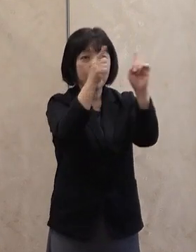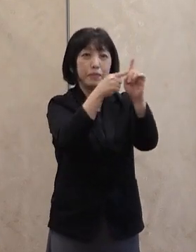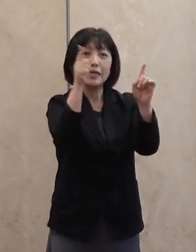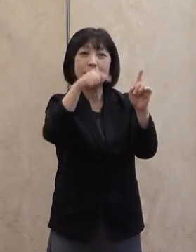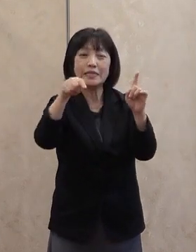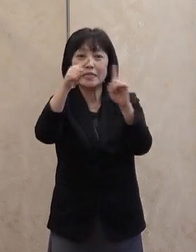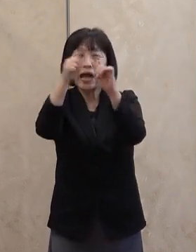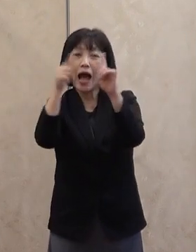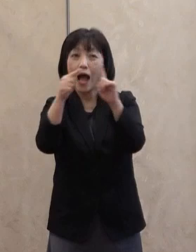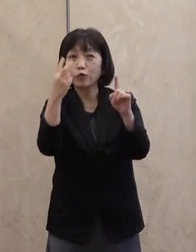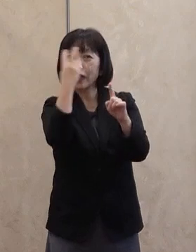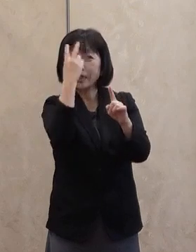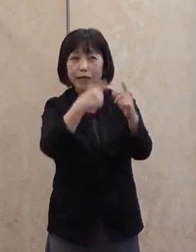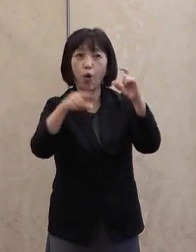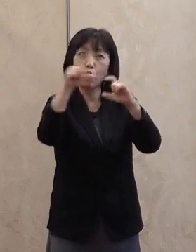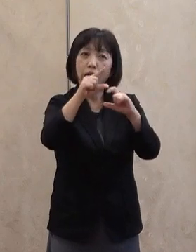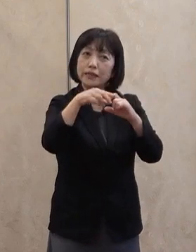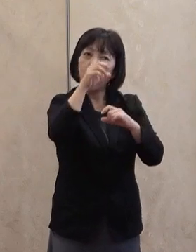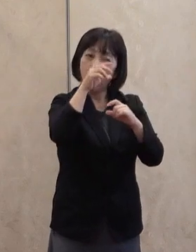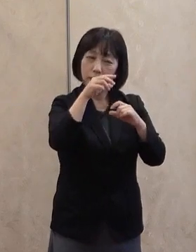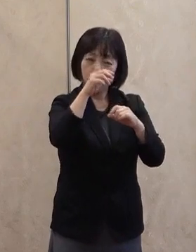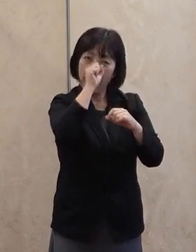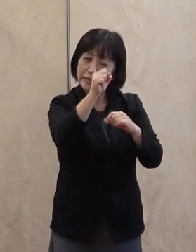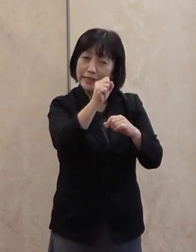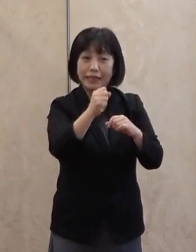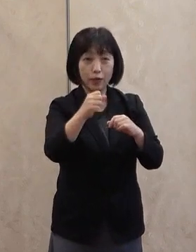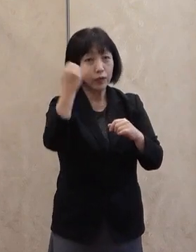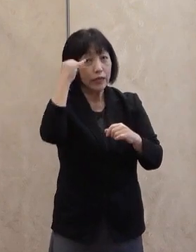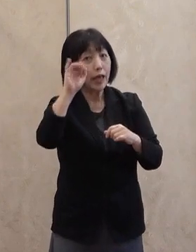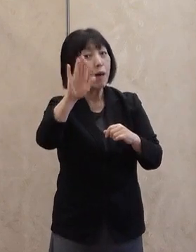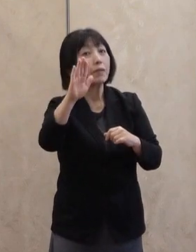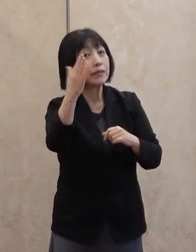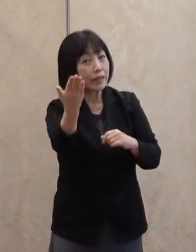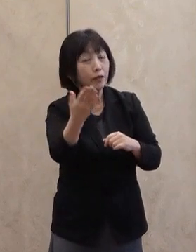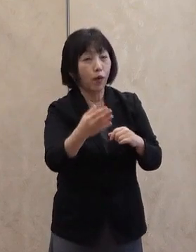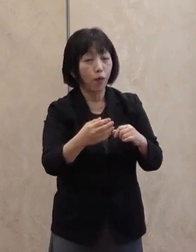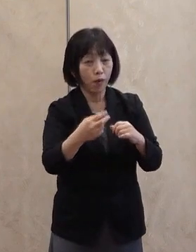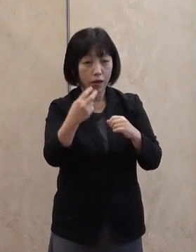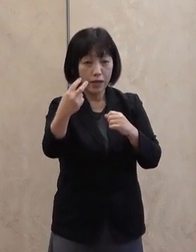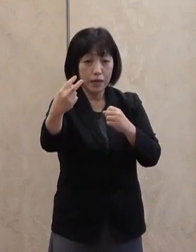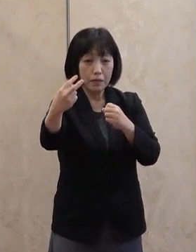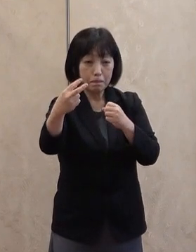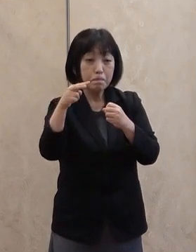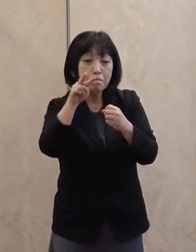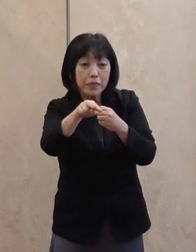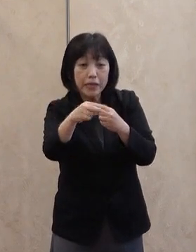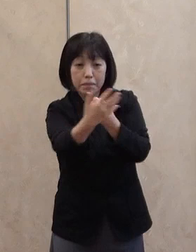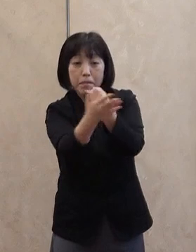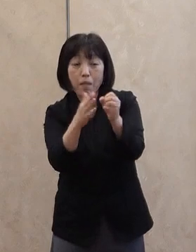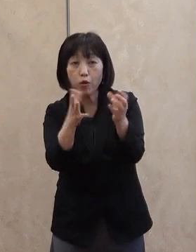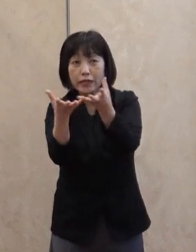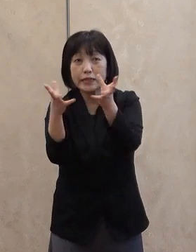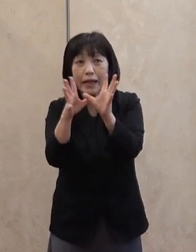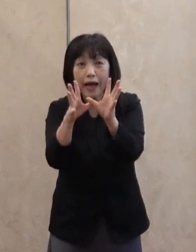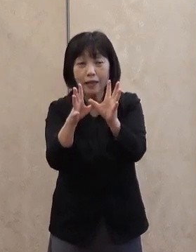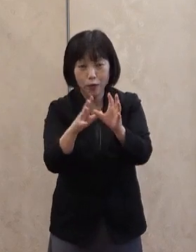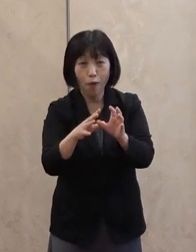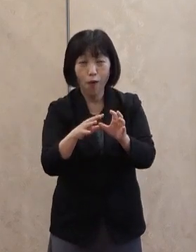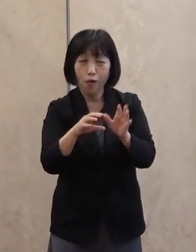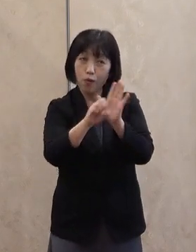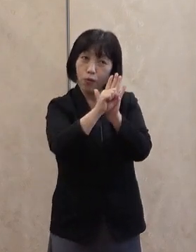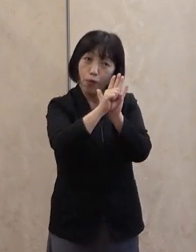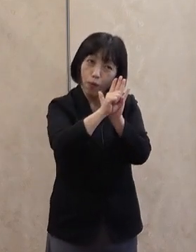が、この費用と効果、どの手は本当にあるのかどうか、あと効果が出なかった場